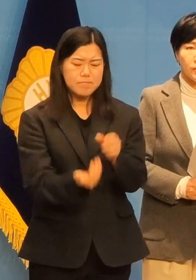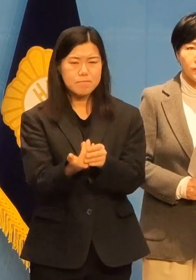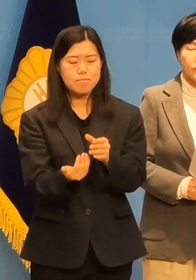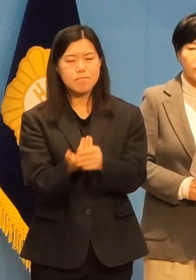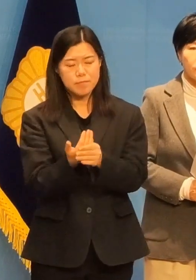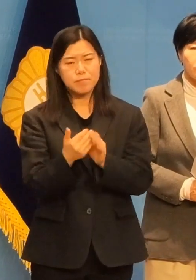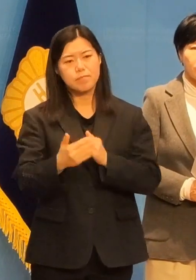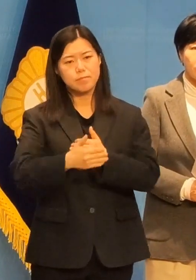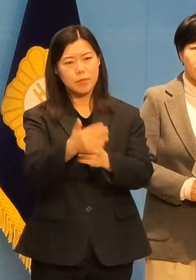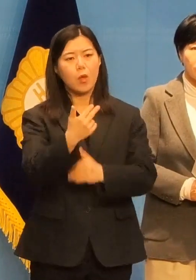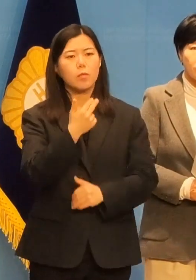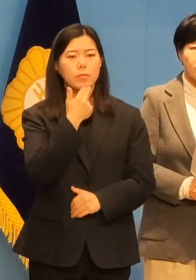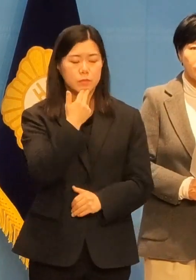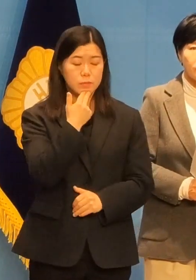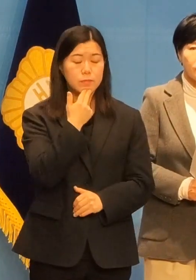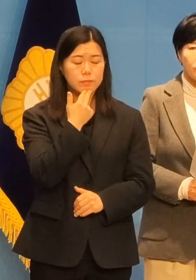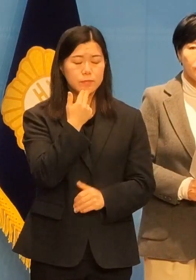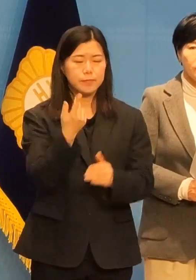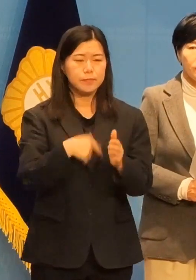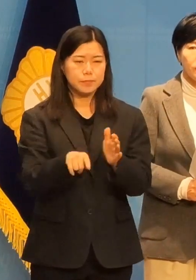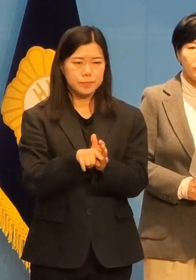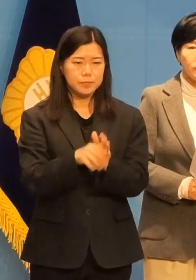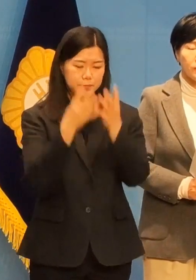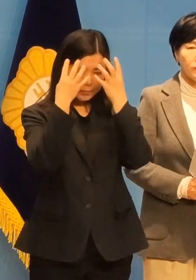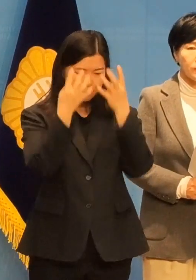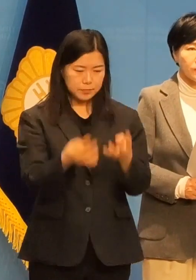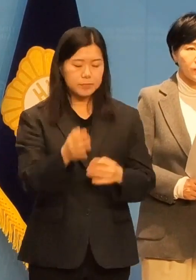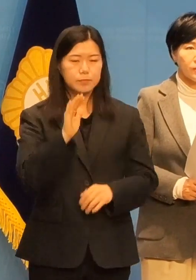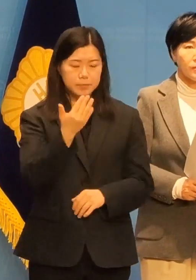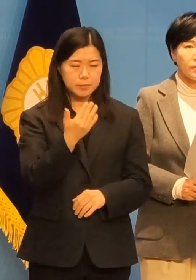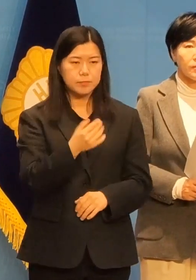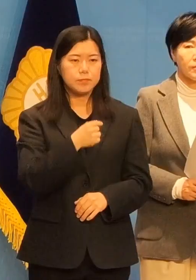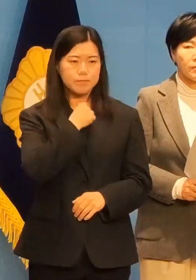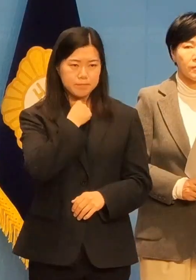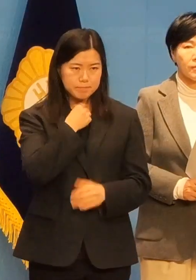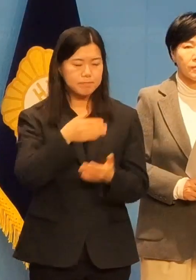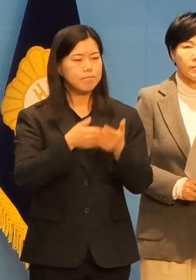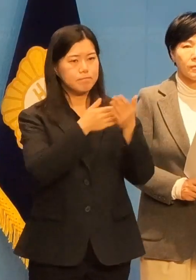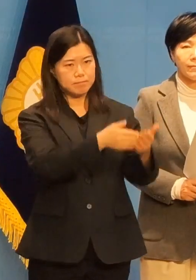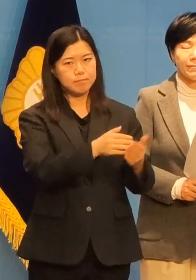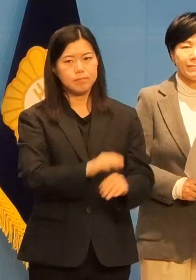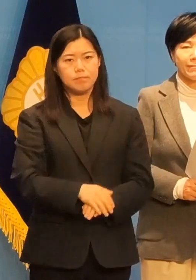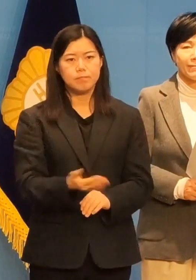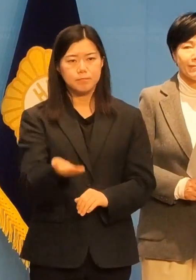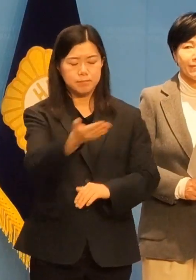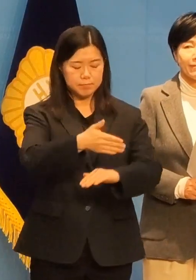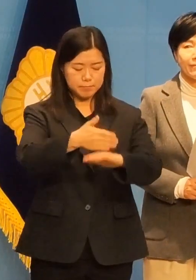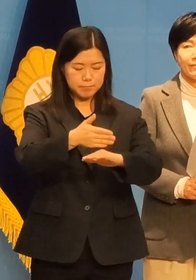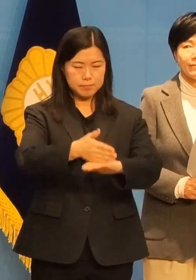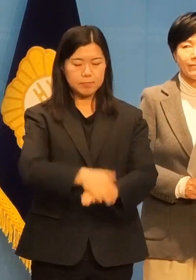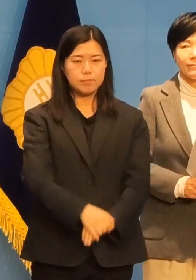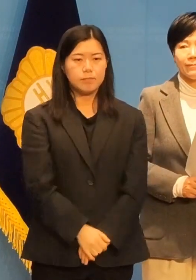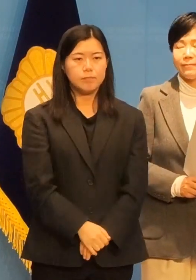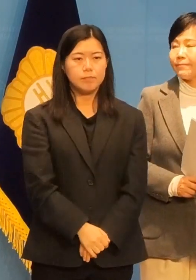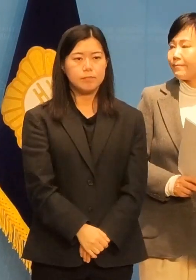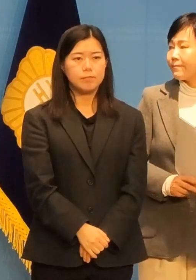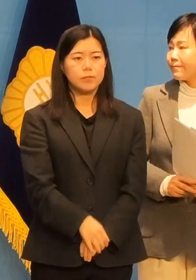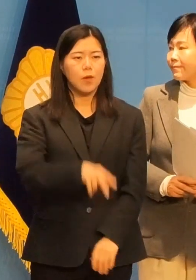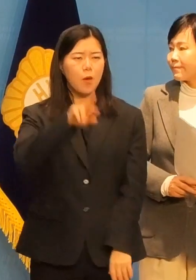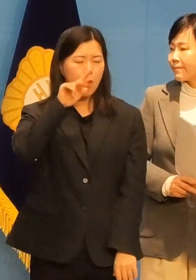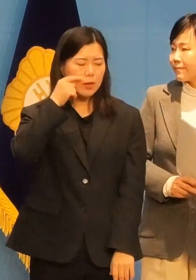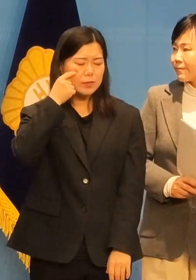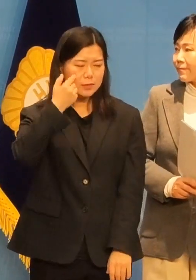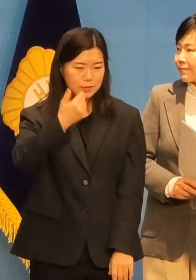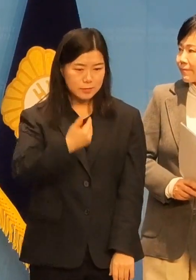않도록 조치가 이루어지길 조속히 요구하는 바입니다. 여러분 감사합니다. 혹시 질문이